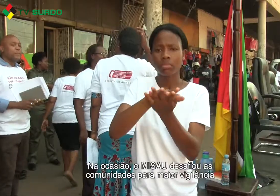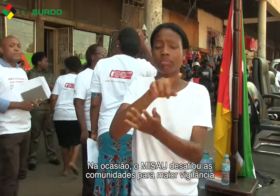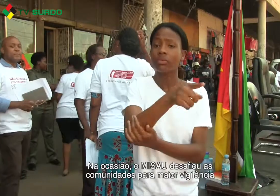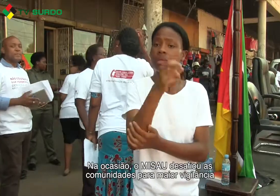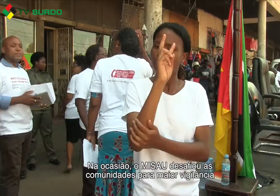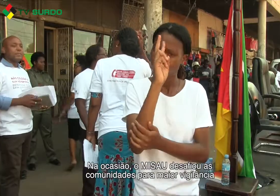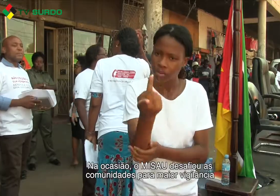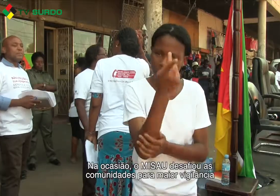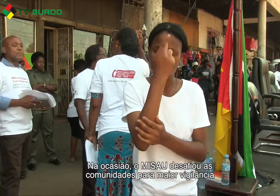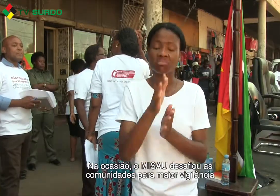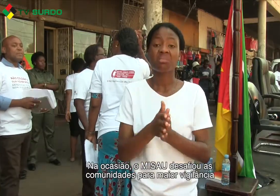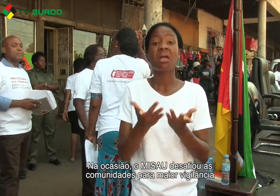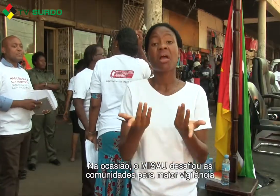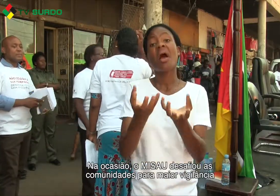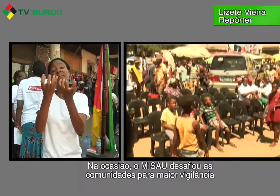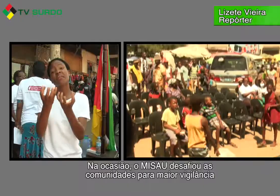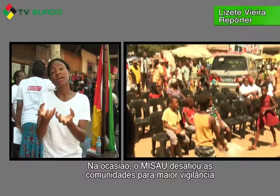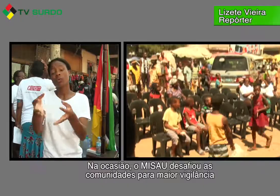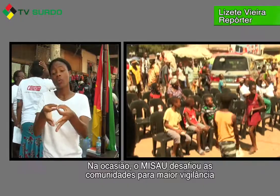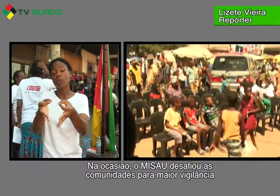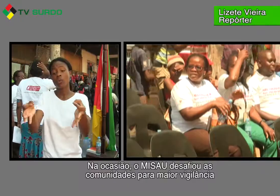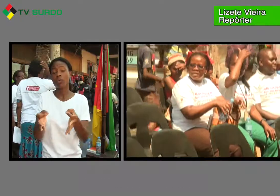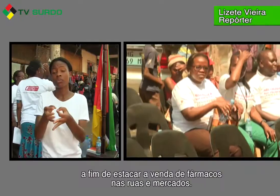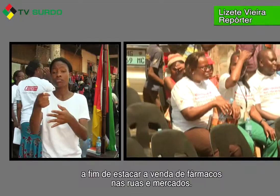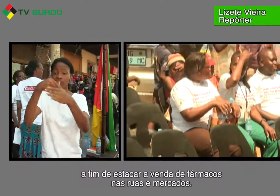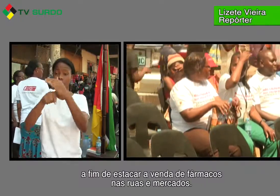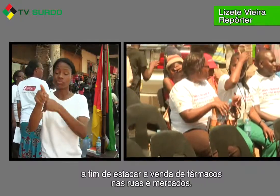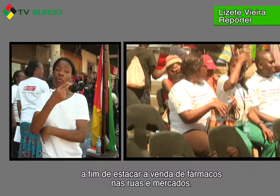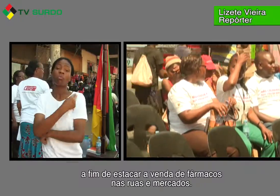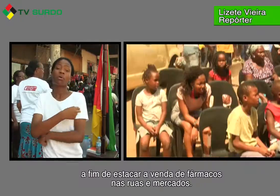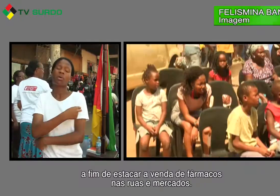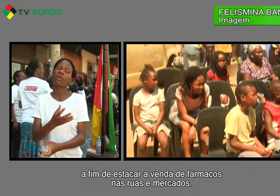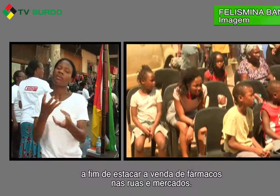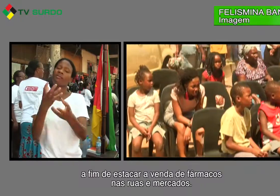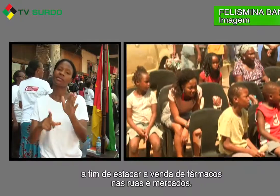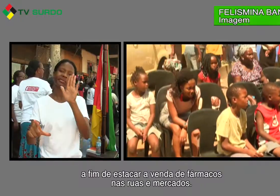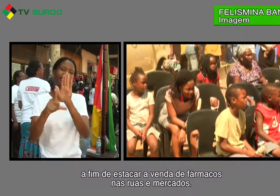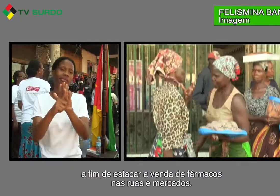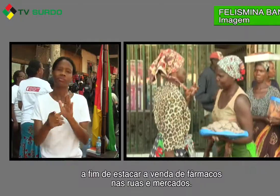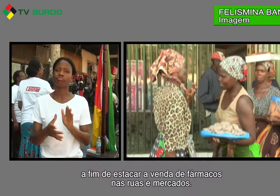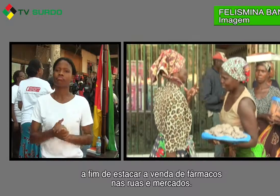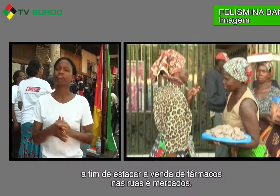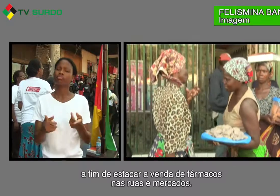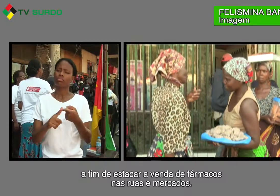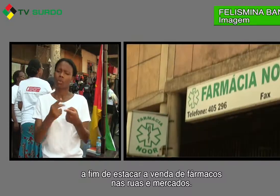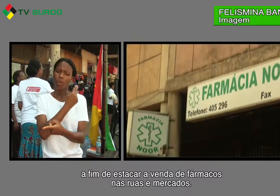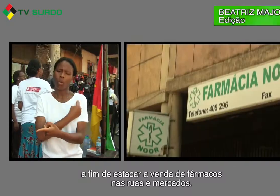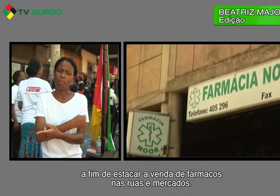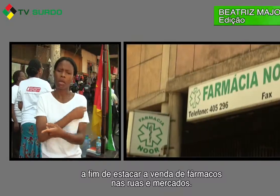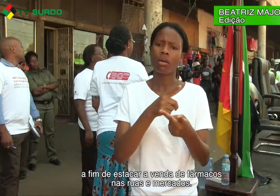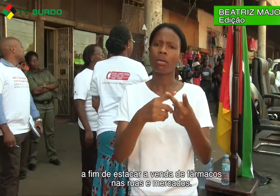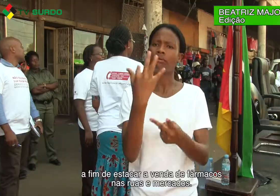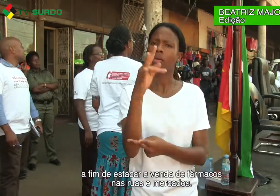Misal desafiou as comunidades para maior vigilância a fim de estancar a venda de fármacos na rua e em mercados.